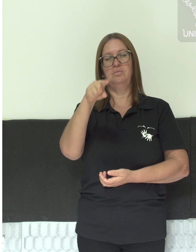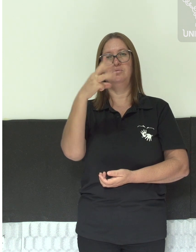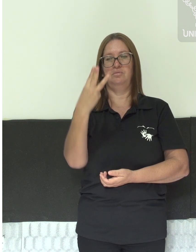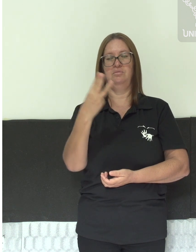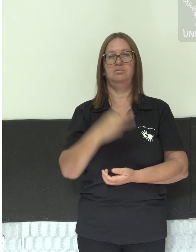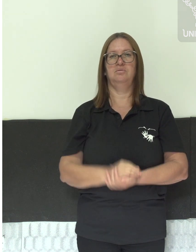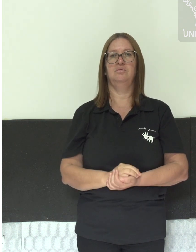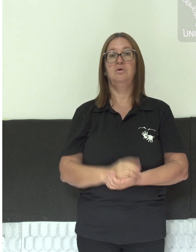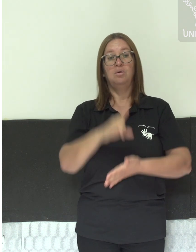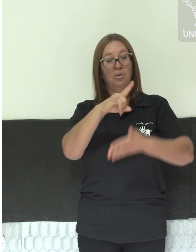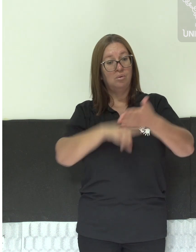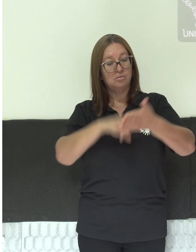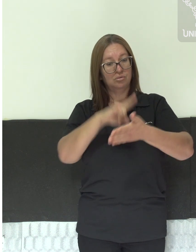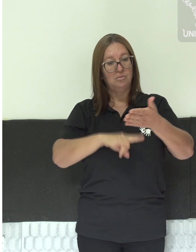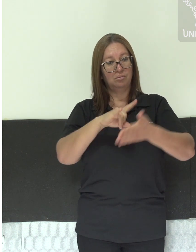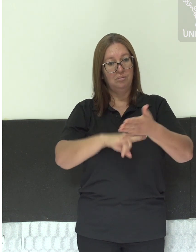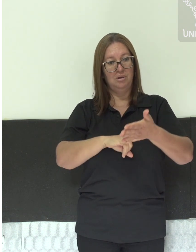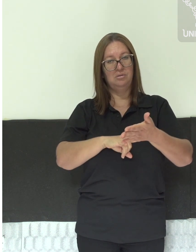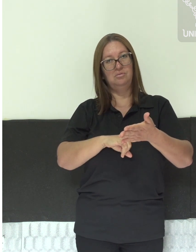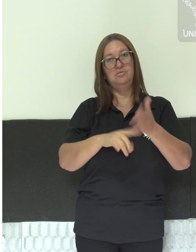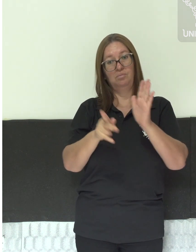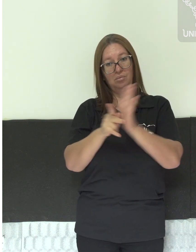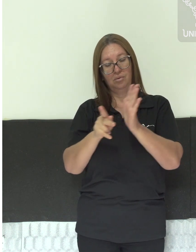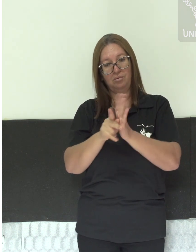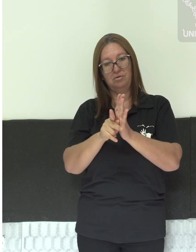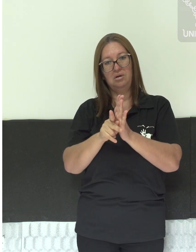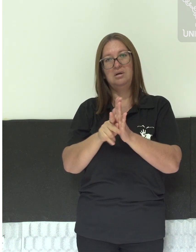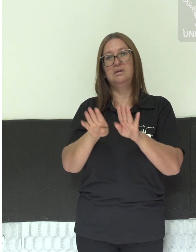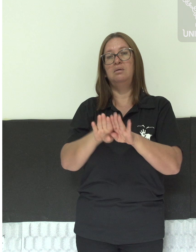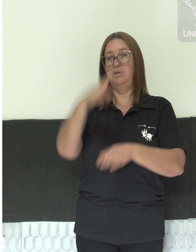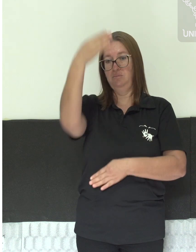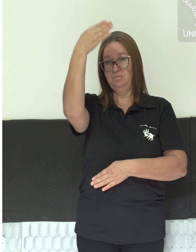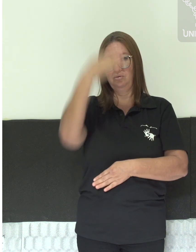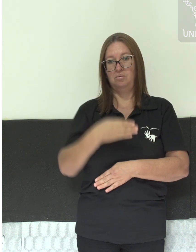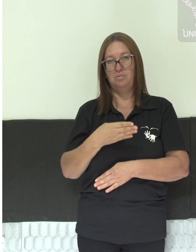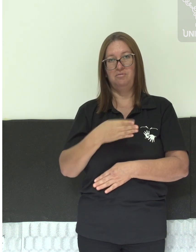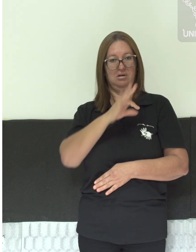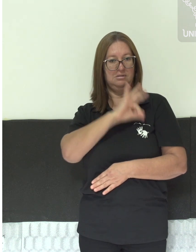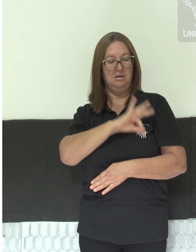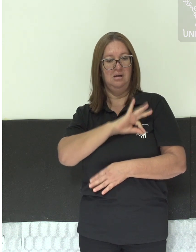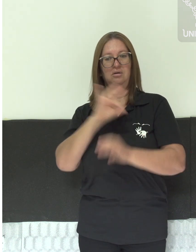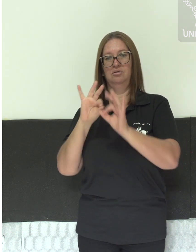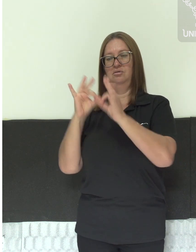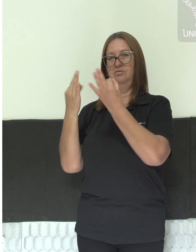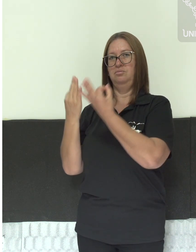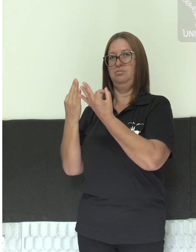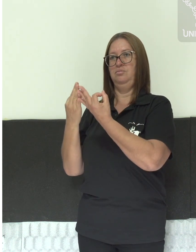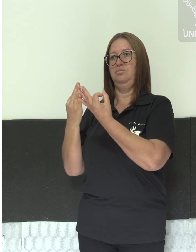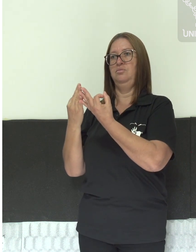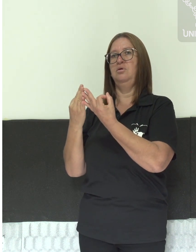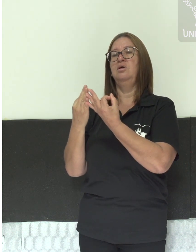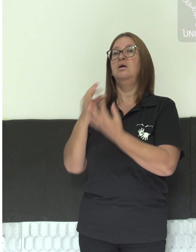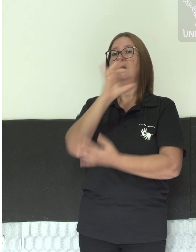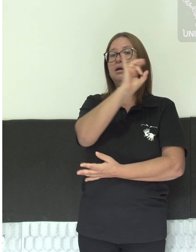7.3.5.3 Os documentos pessoais e os documentos para comprovação da renda familiar deverão ser